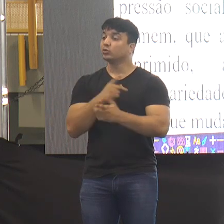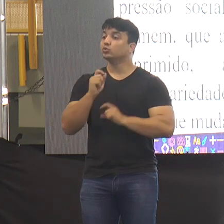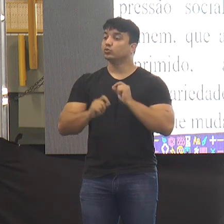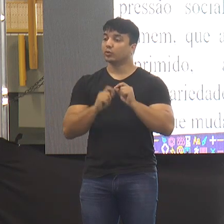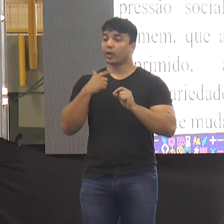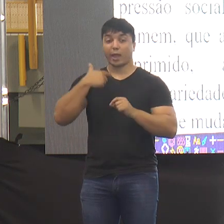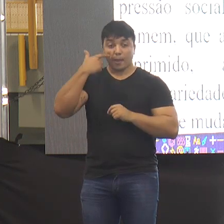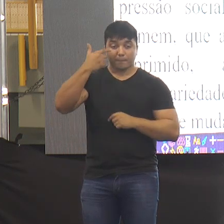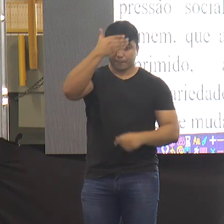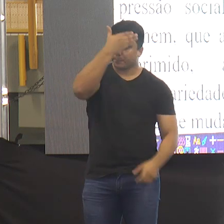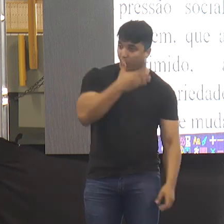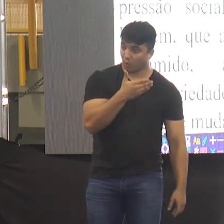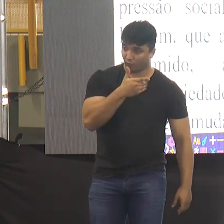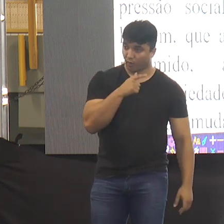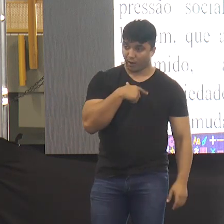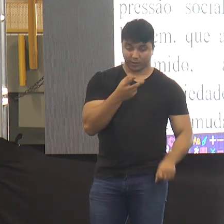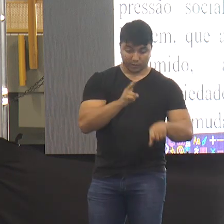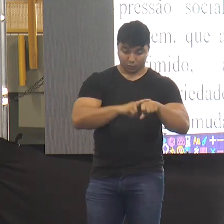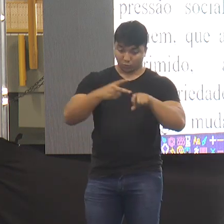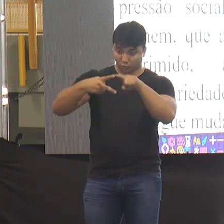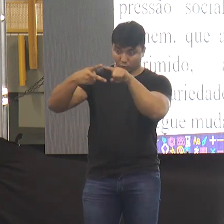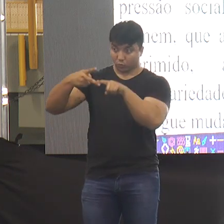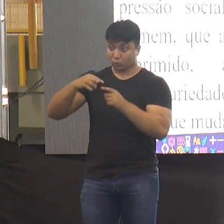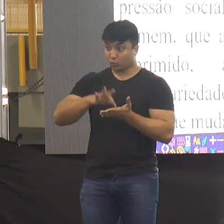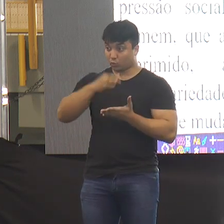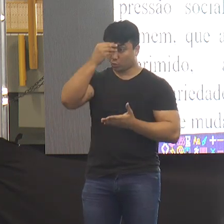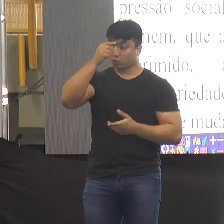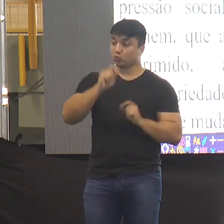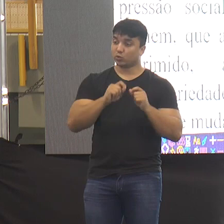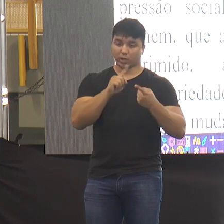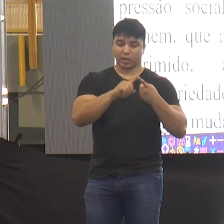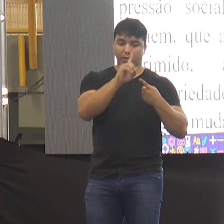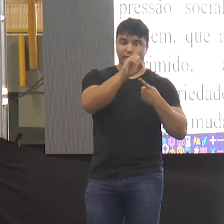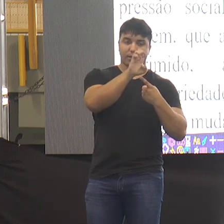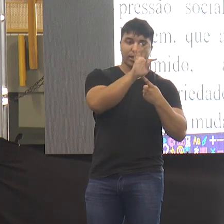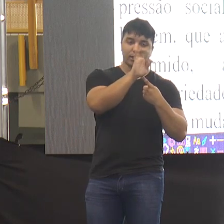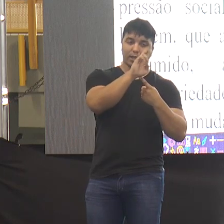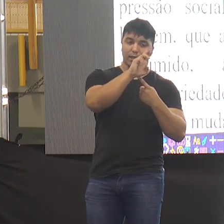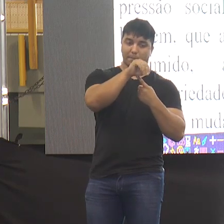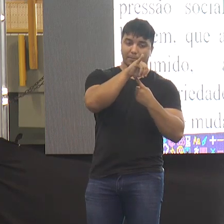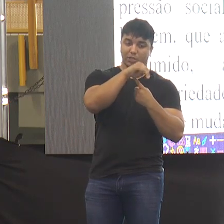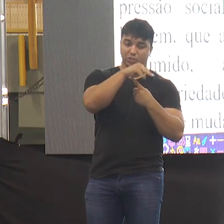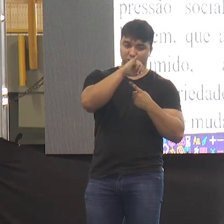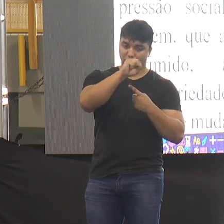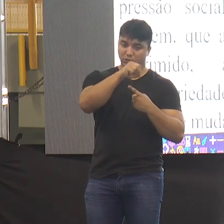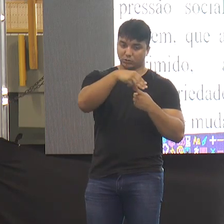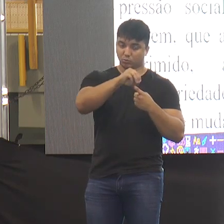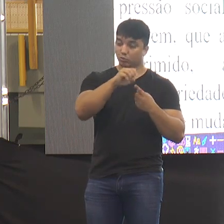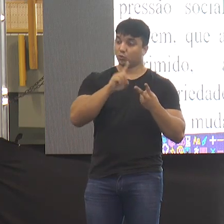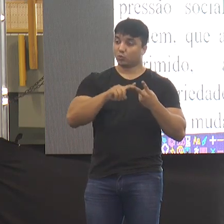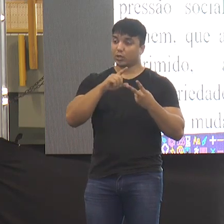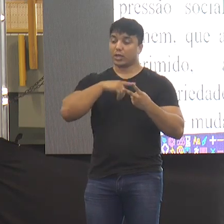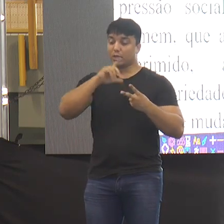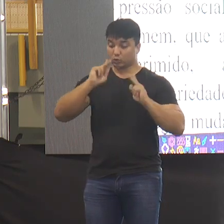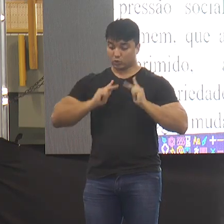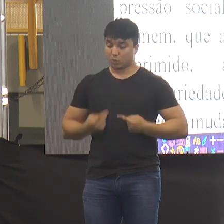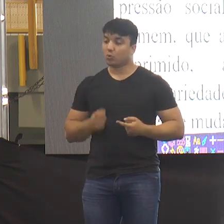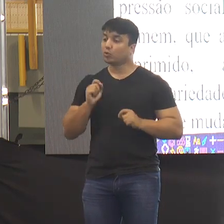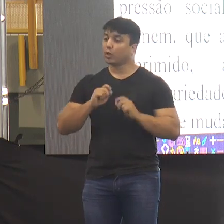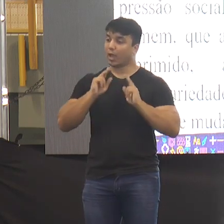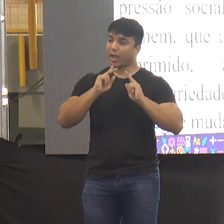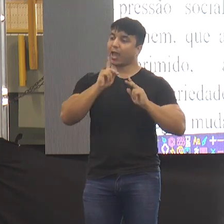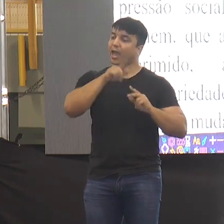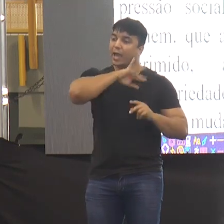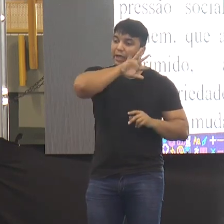para comprovar duas teses. A do determinismo e a de que o ser humano é um animal.